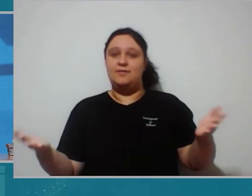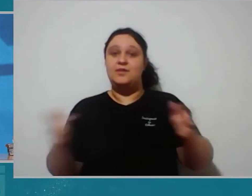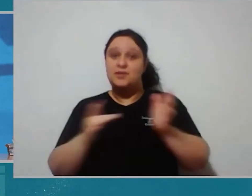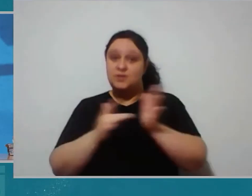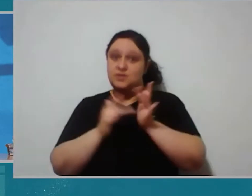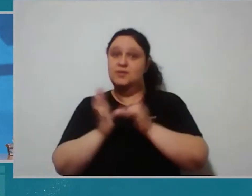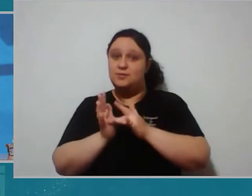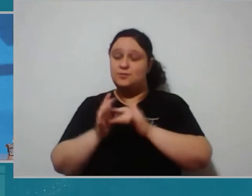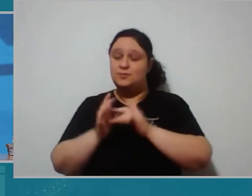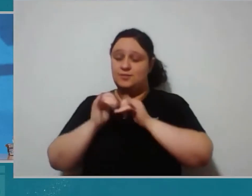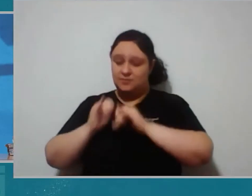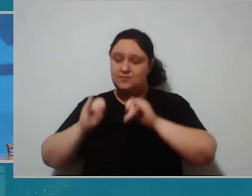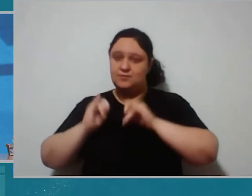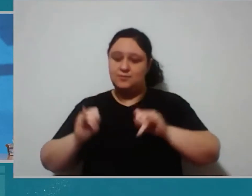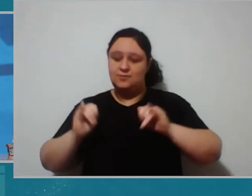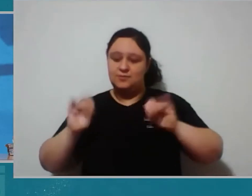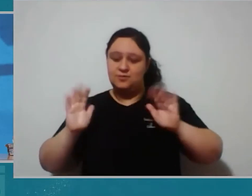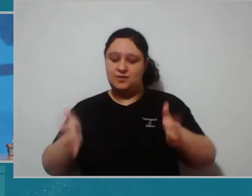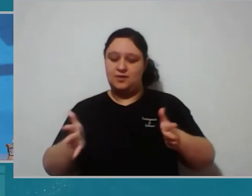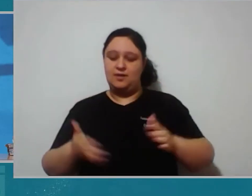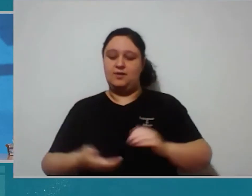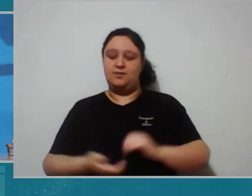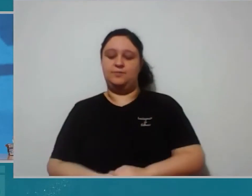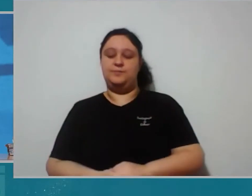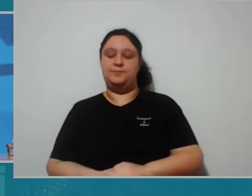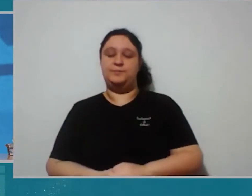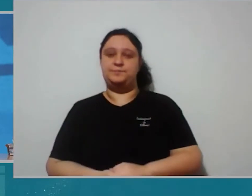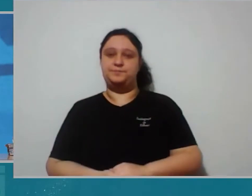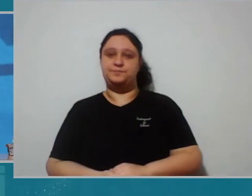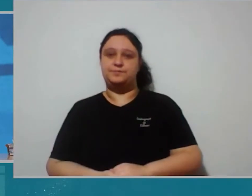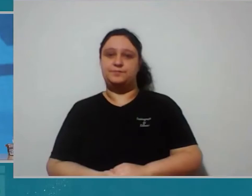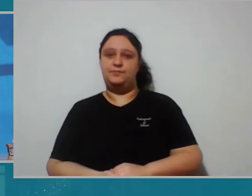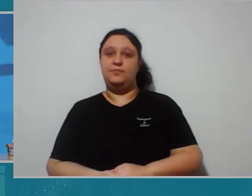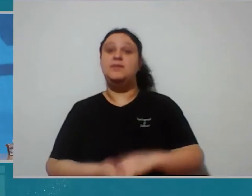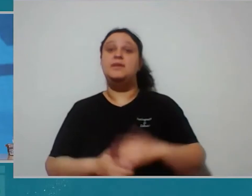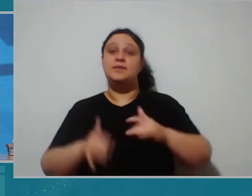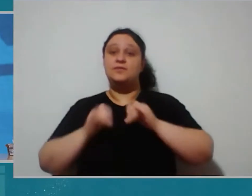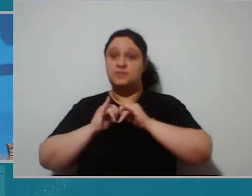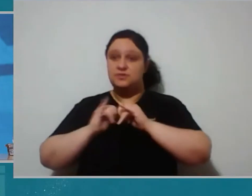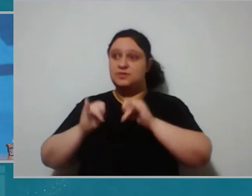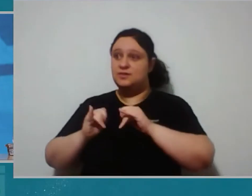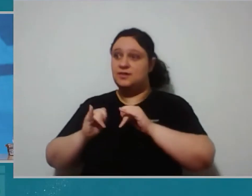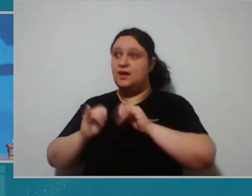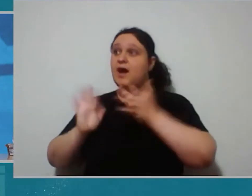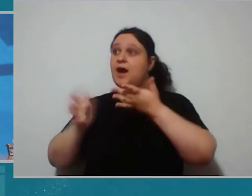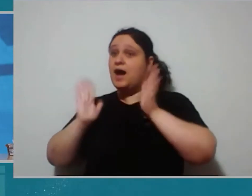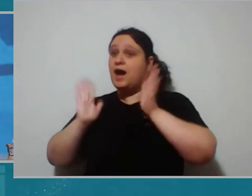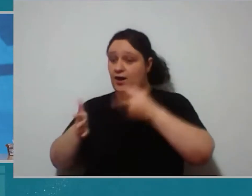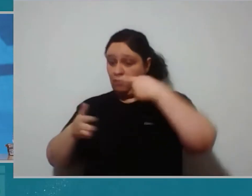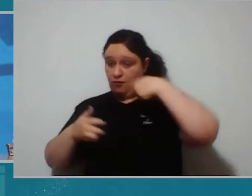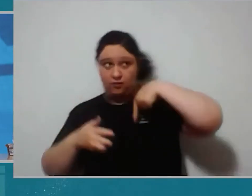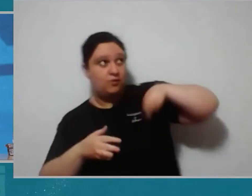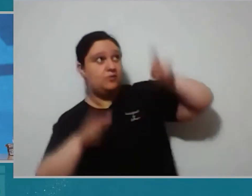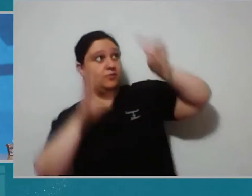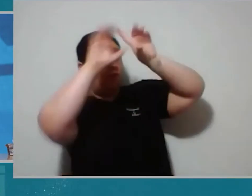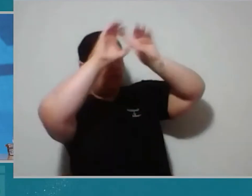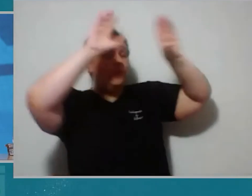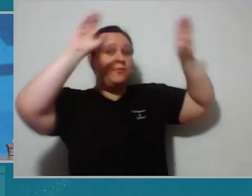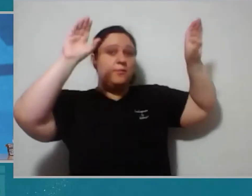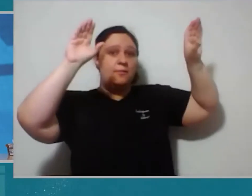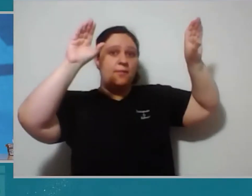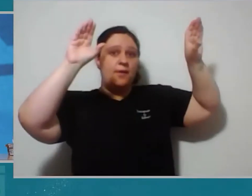Com os meus irmãos e diz-lhes: subo para meu Pai e vosso